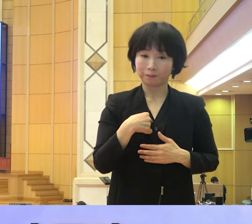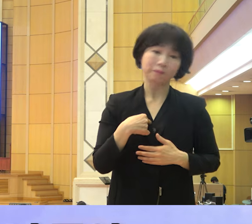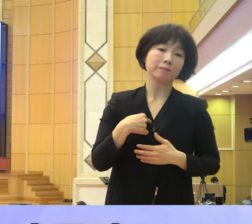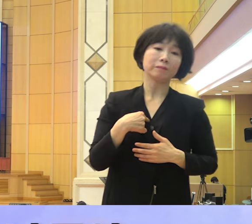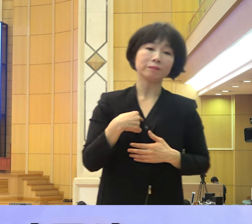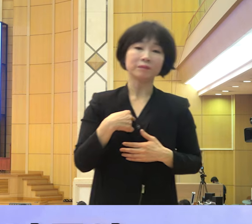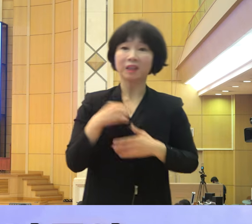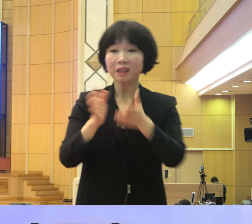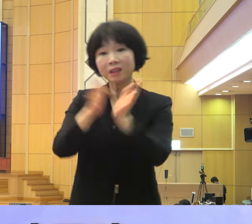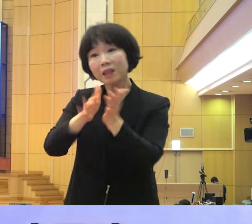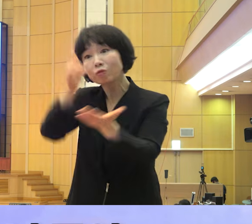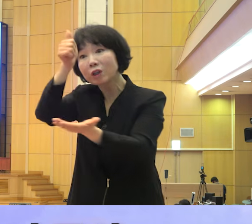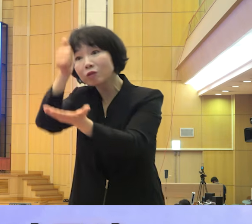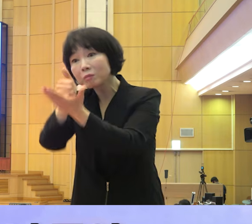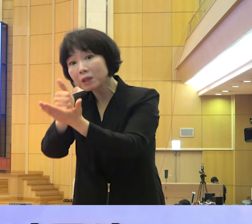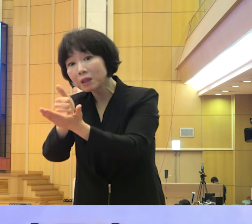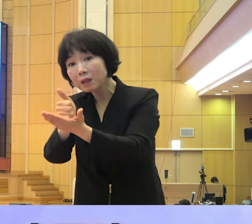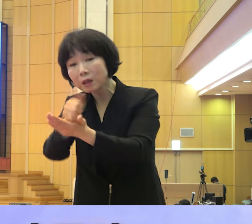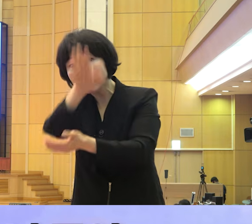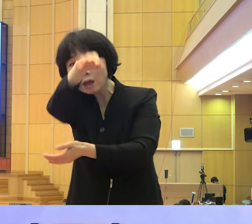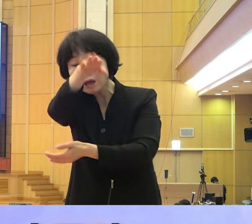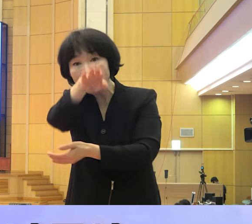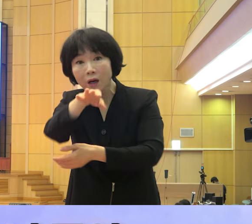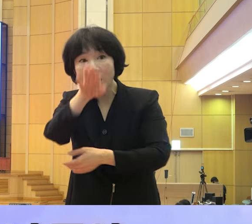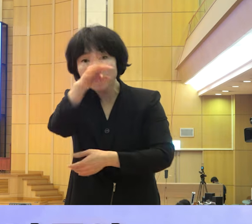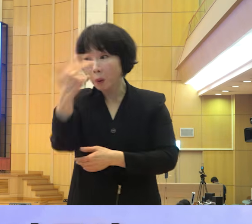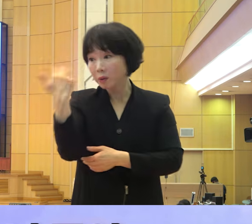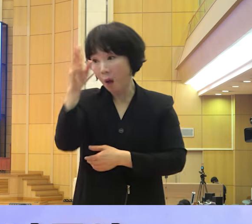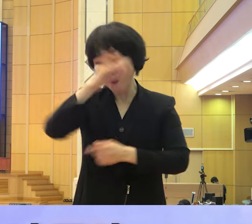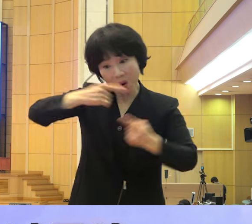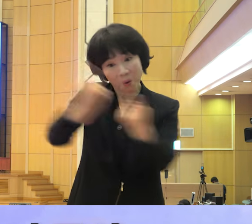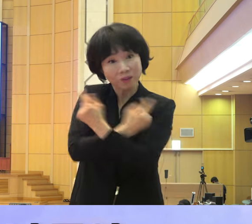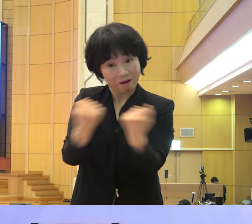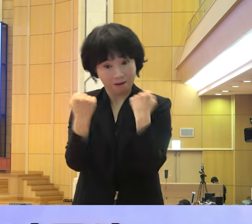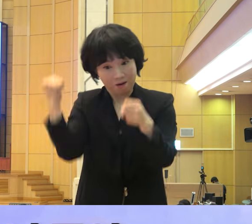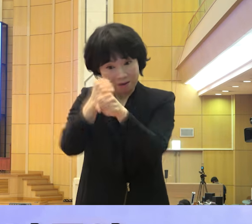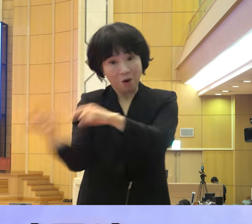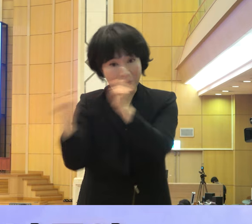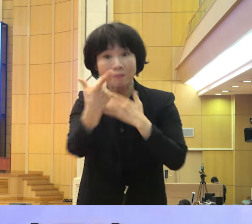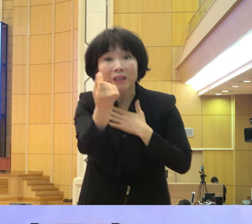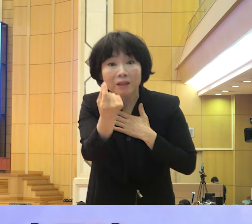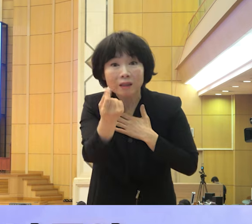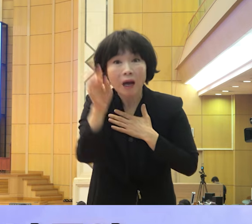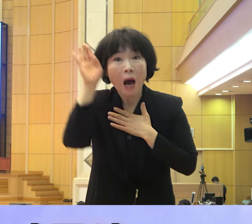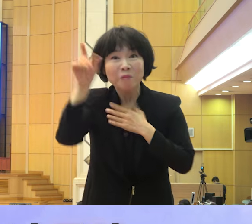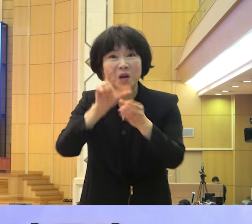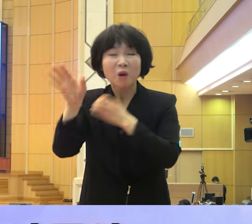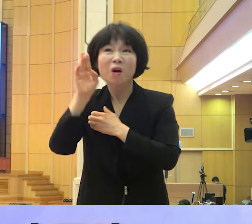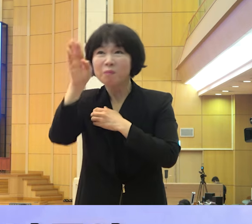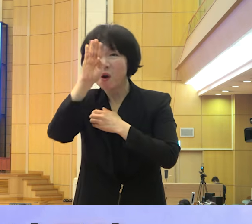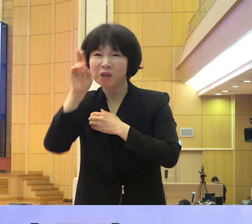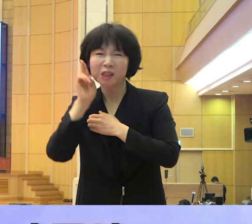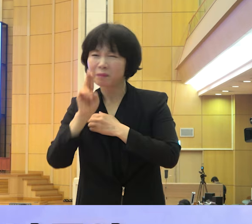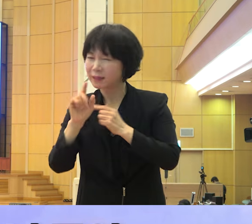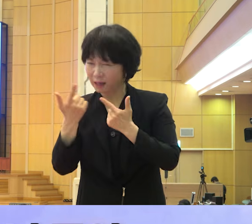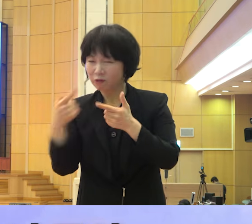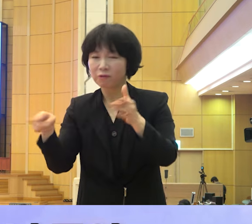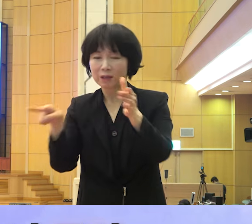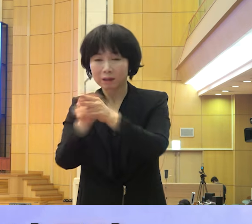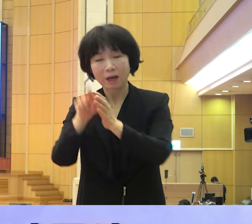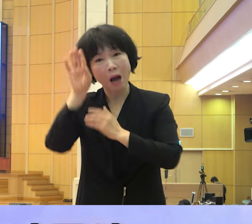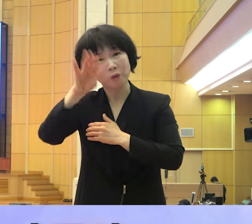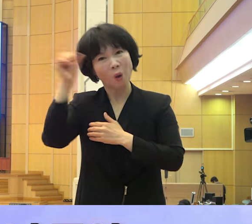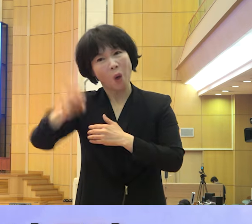내가 나았으니 더 심한 병이 생기지 않게